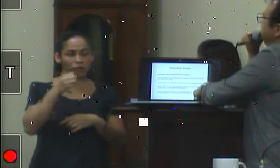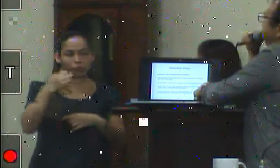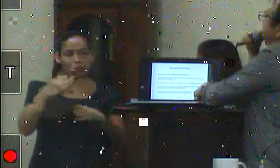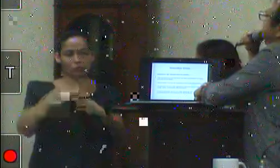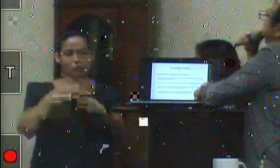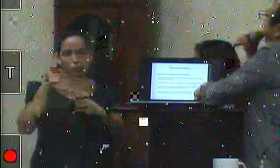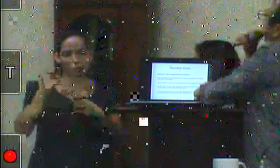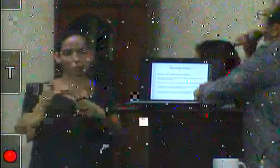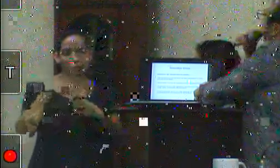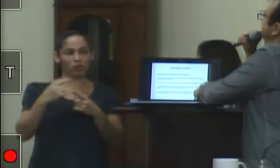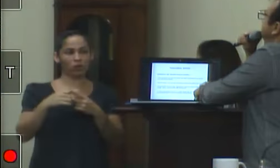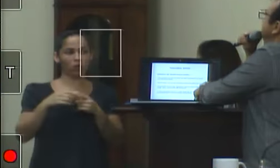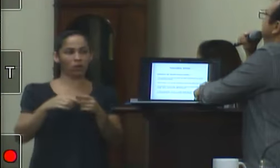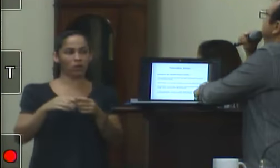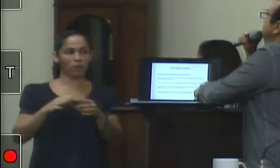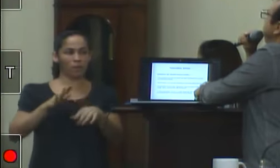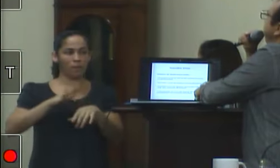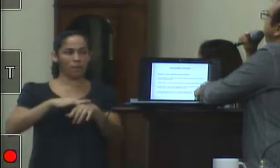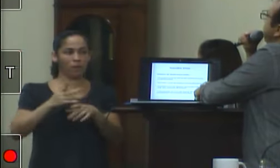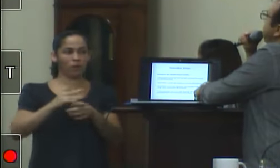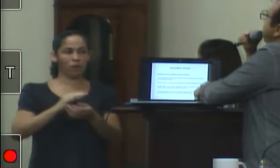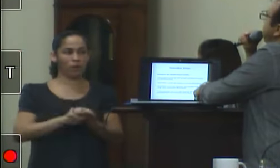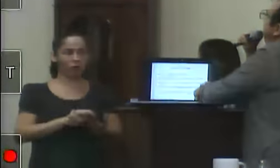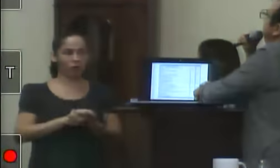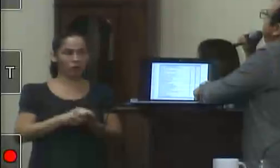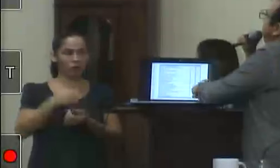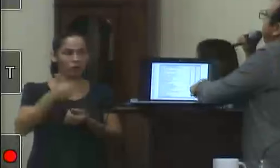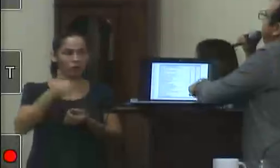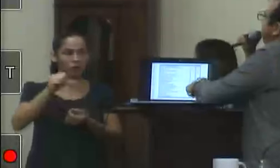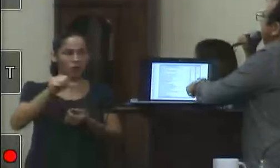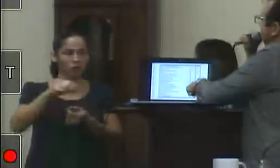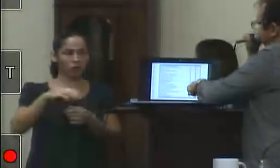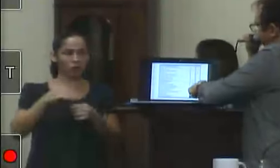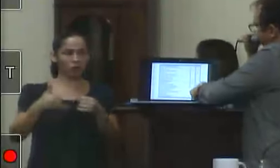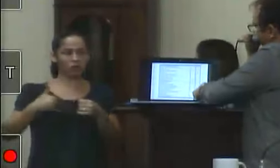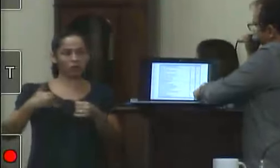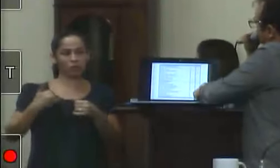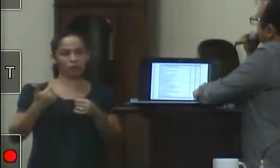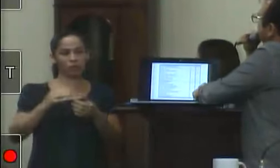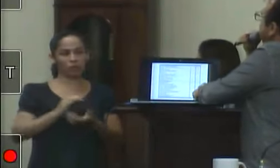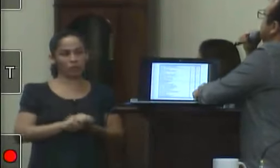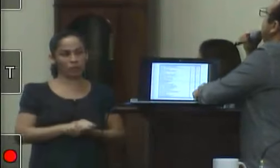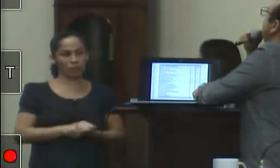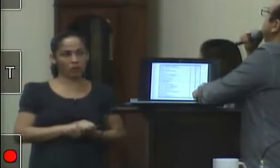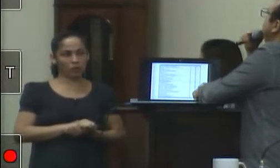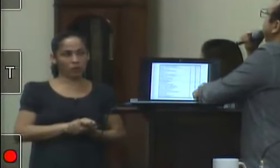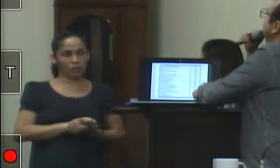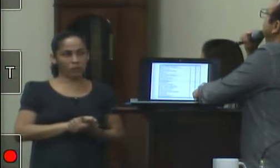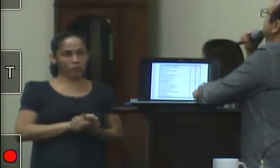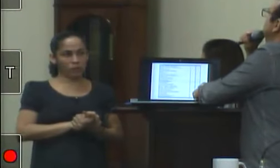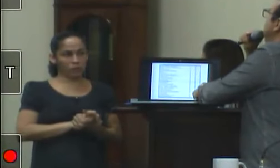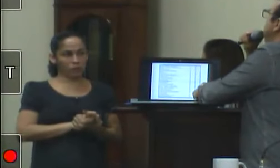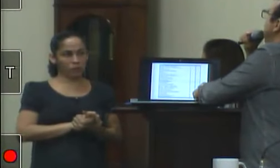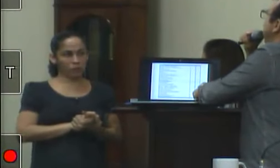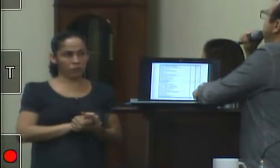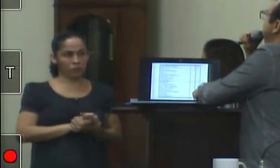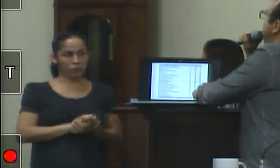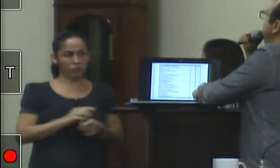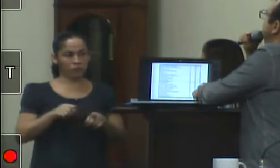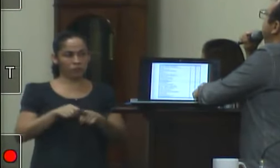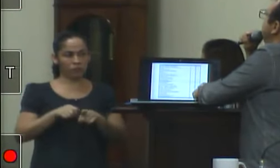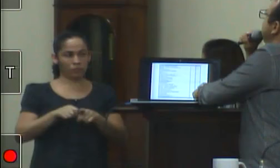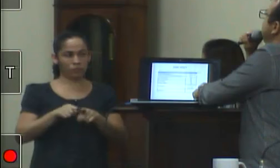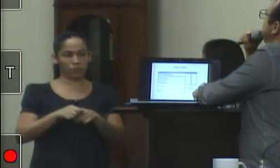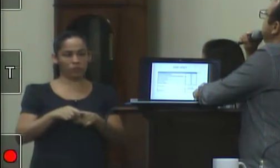das gestantes abaixo de 19 anos. Com relação às notificações